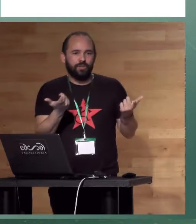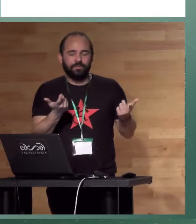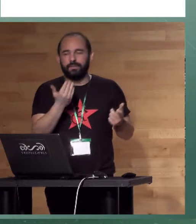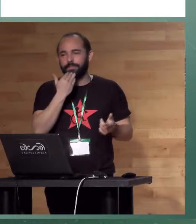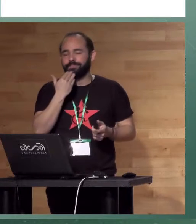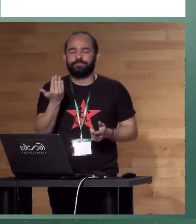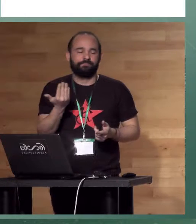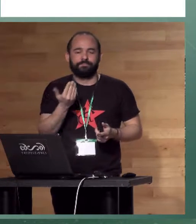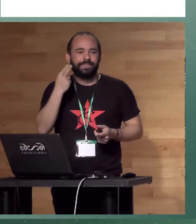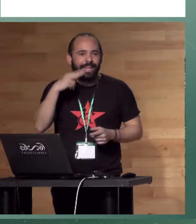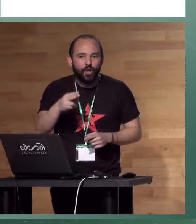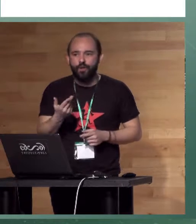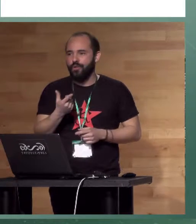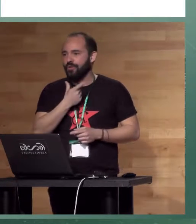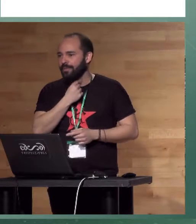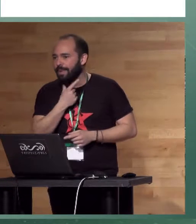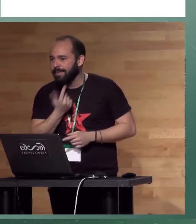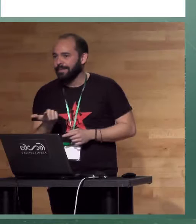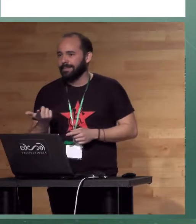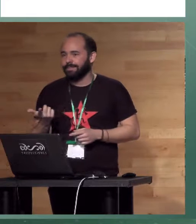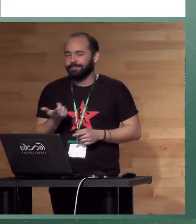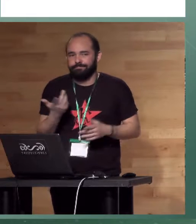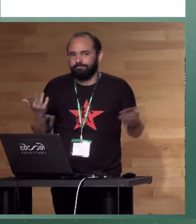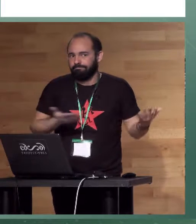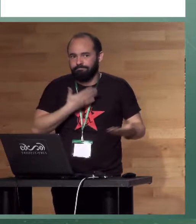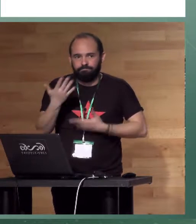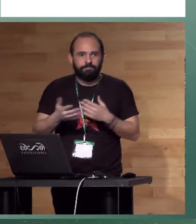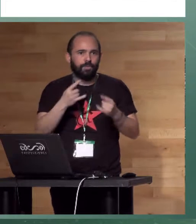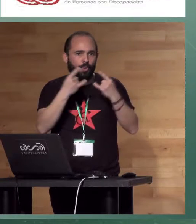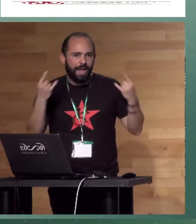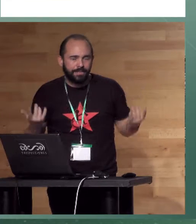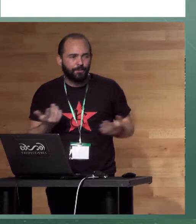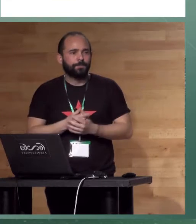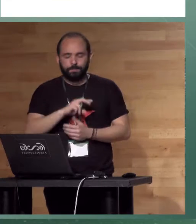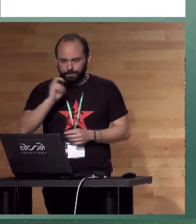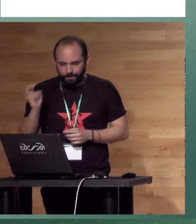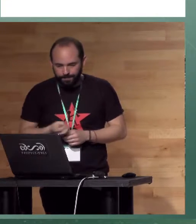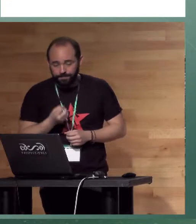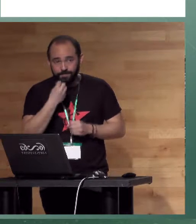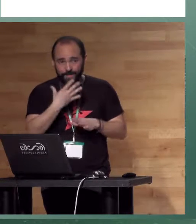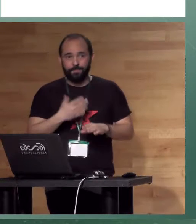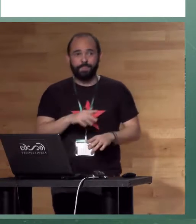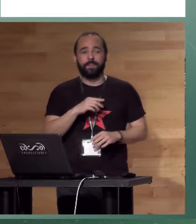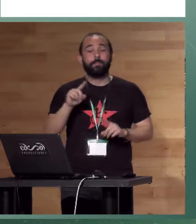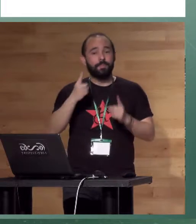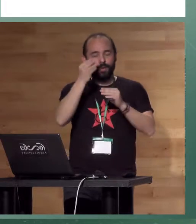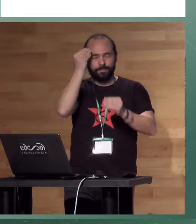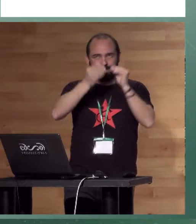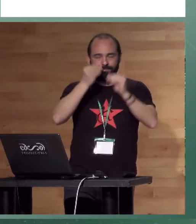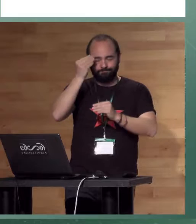Después, género. Si es de terror, de humor, comedia, romántica.